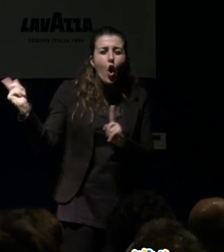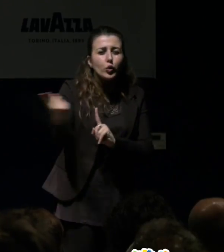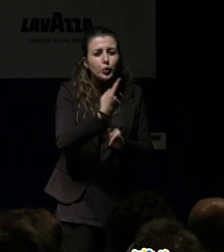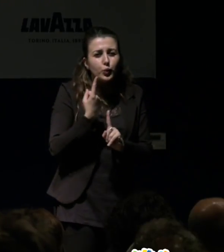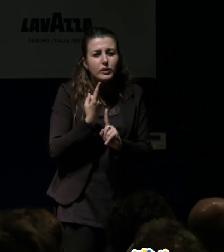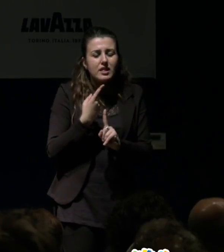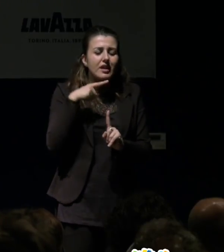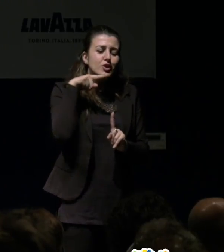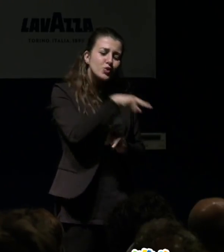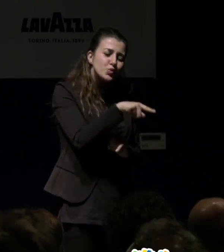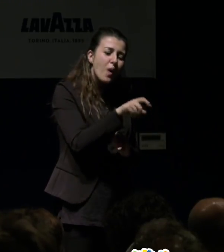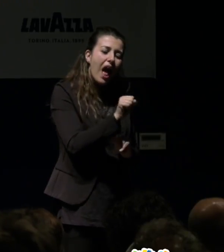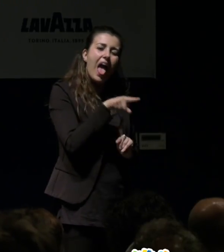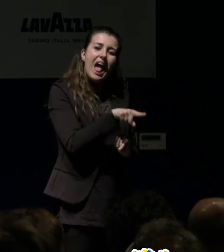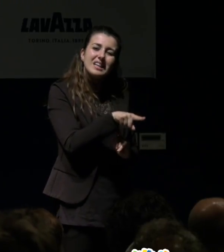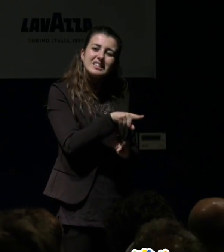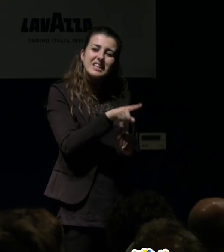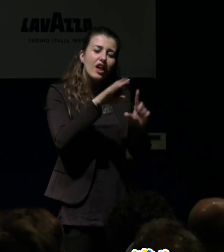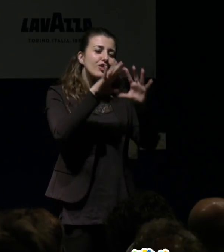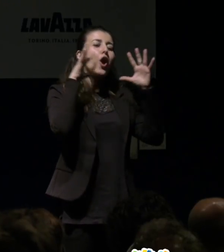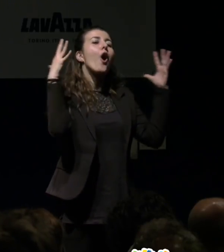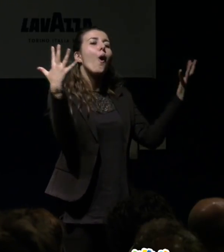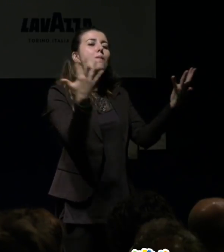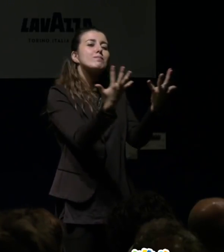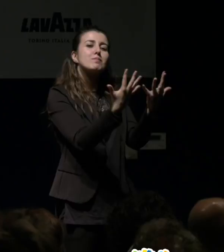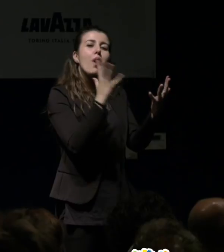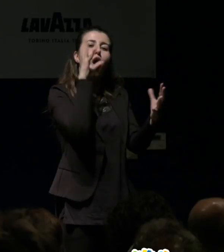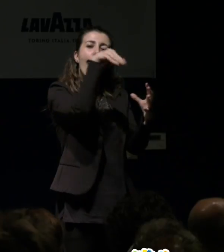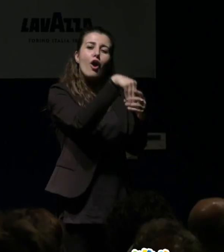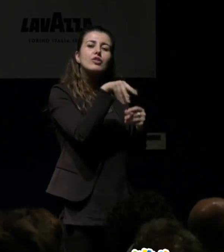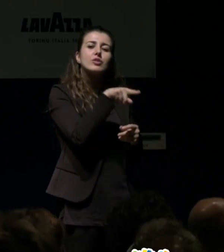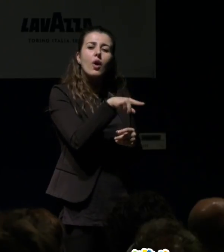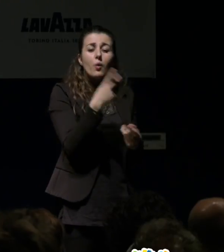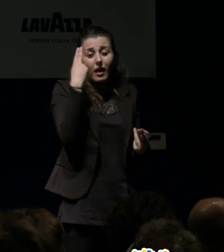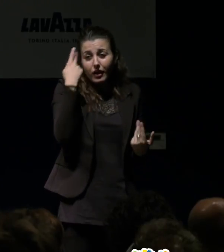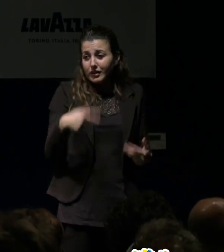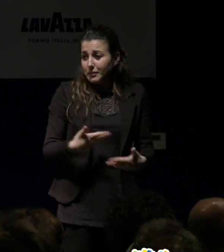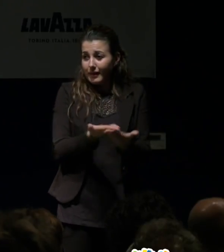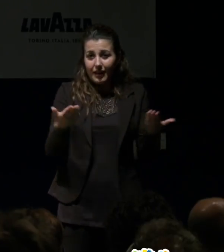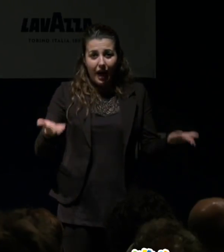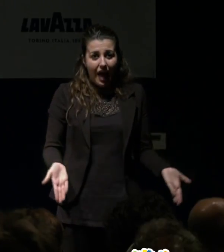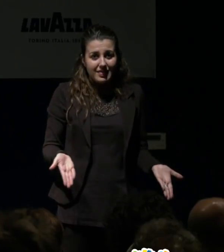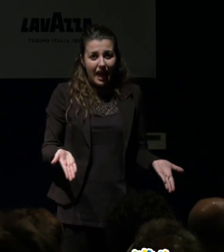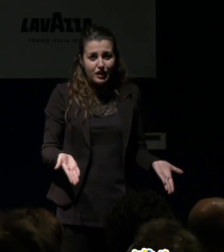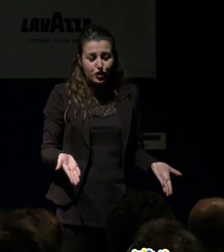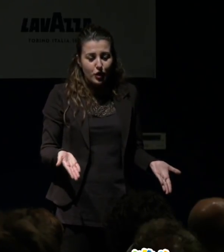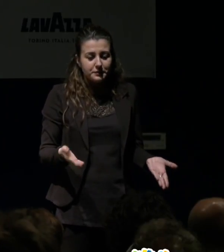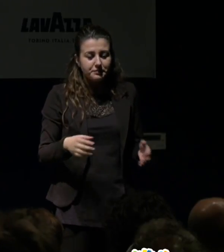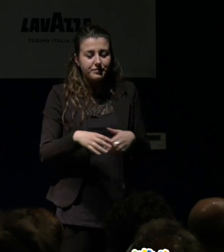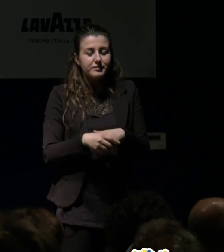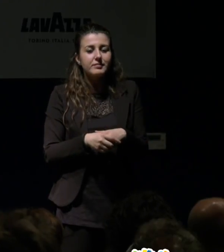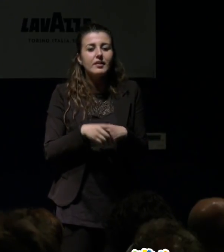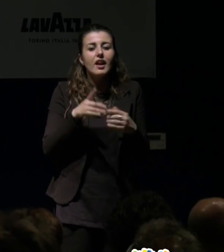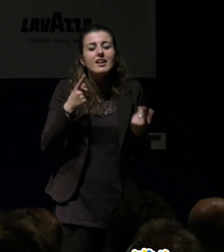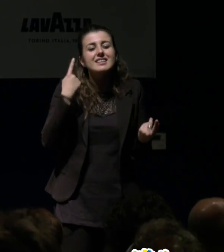il suo modo di stare al mondo e quello che in questo momento lo sta facendo ricordare in questo modo cercano cercherò che